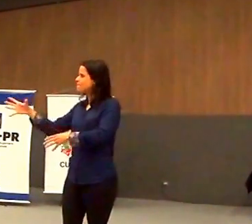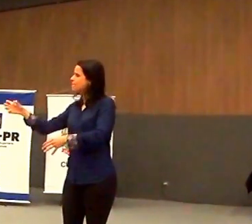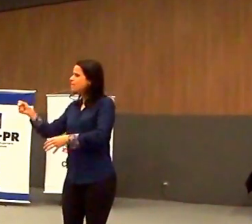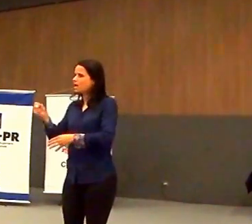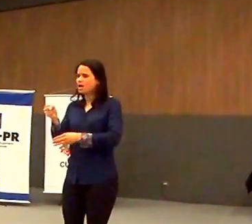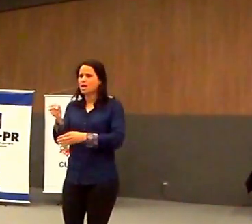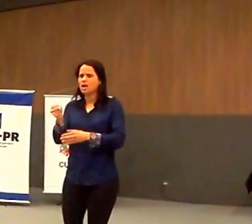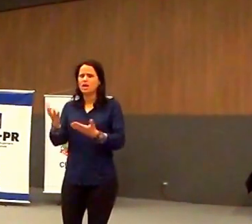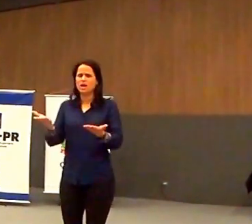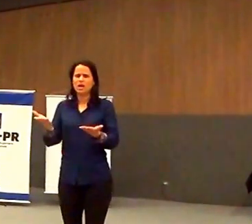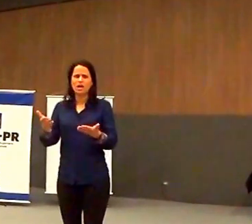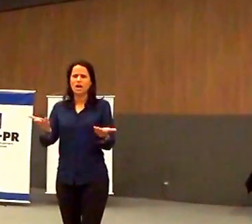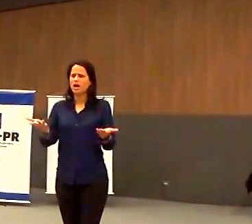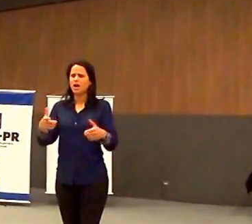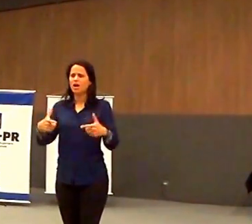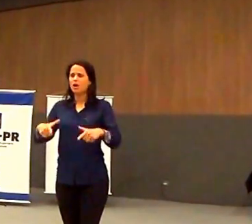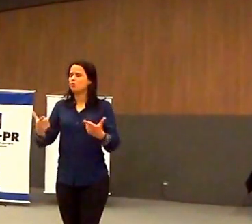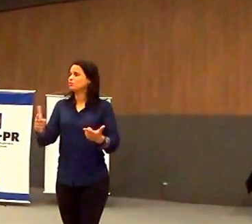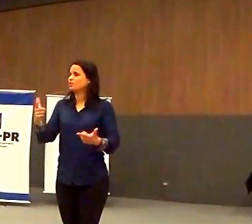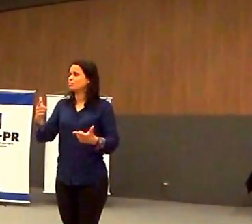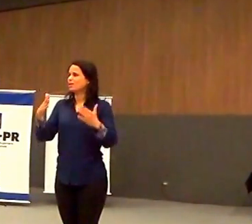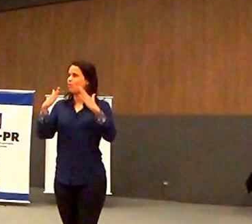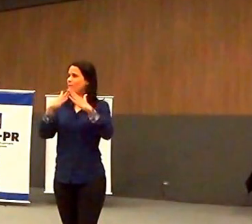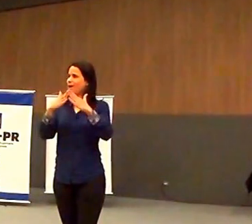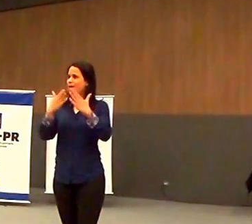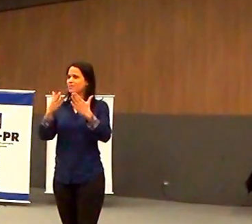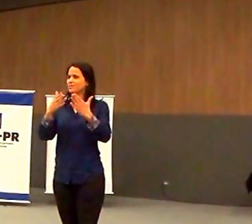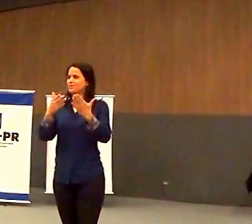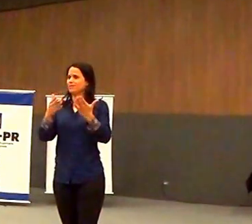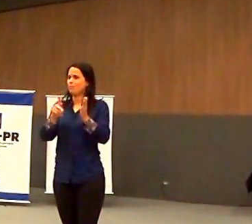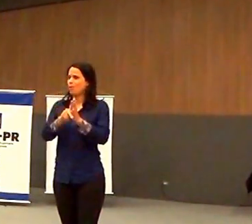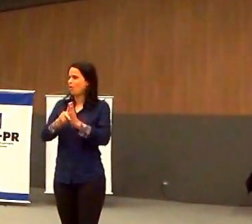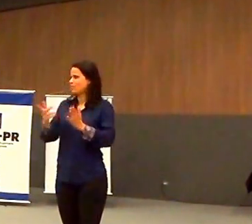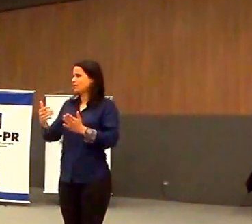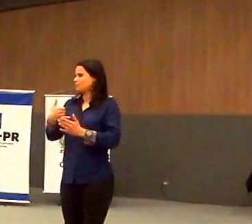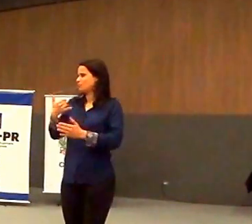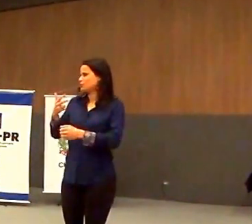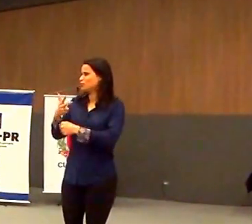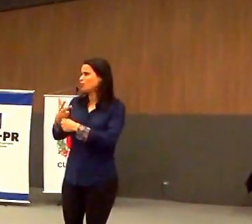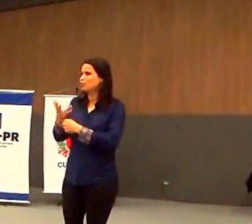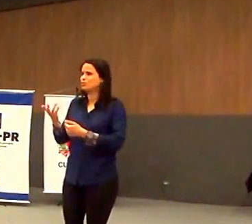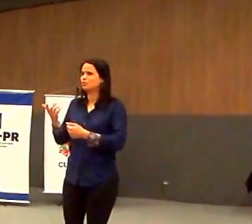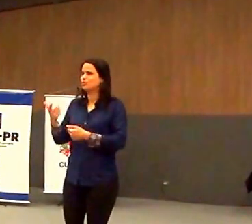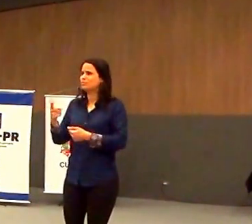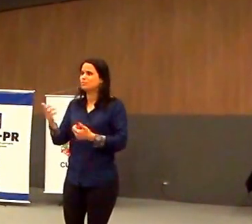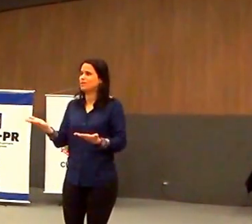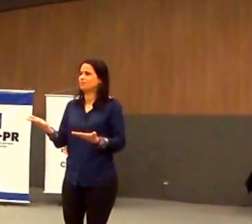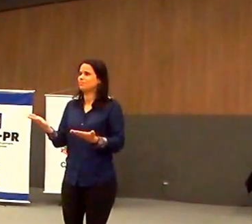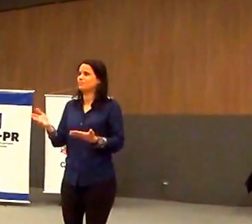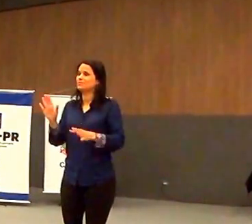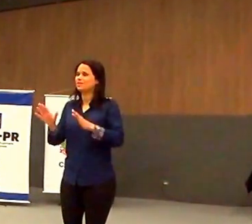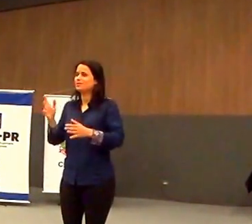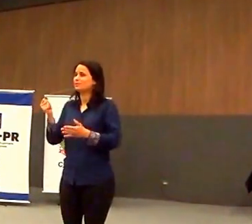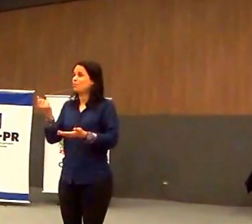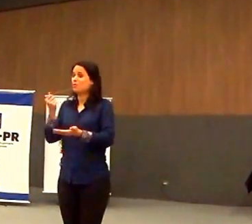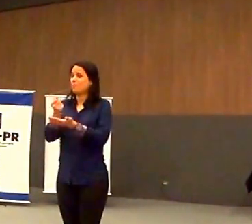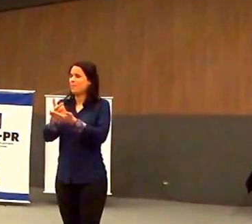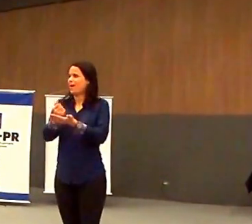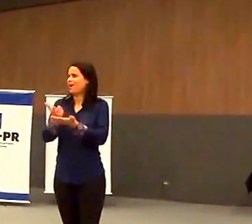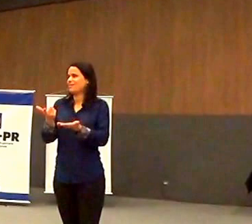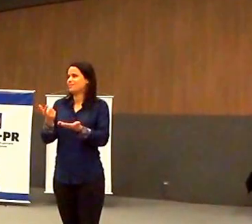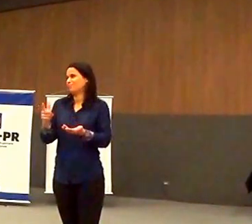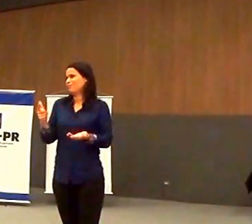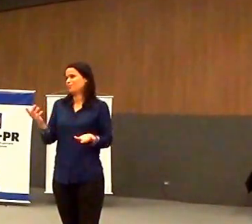vazio, mas também isso falta. Existem casos em que o idoso ele não precisaria ir para um